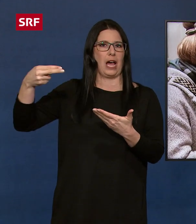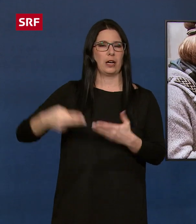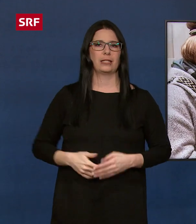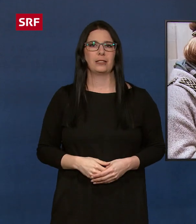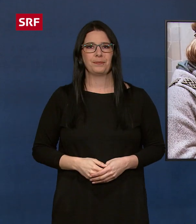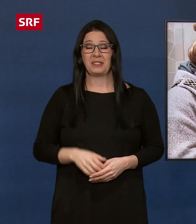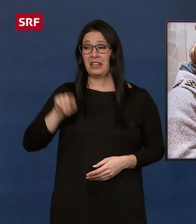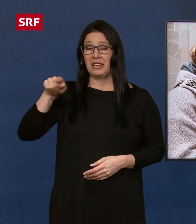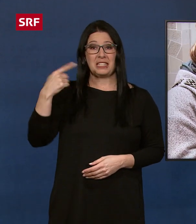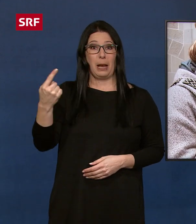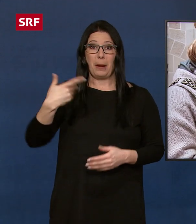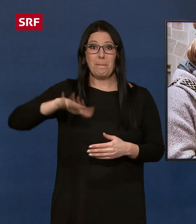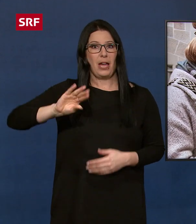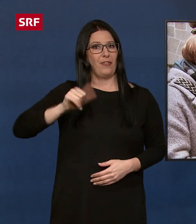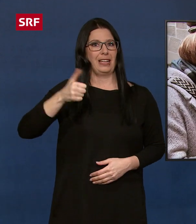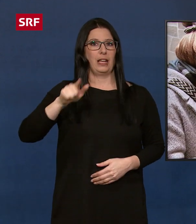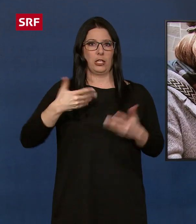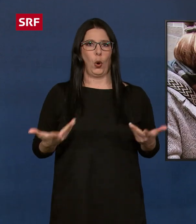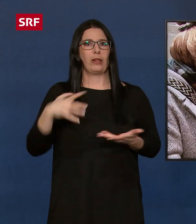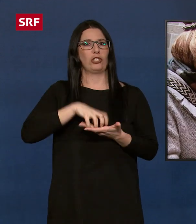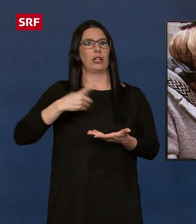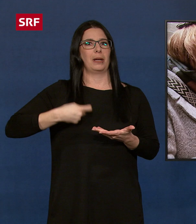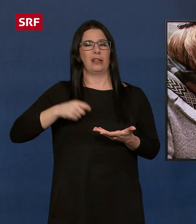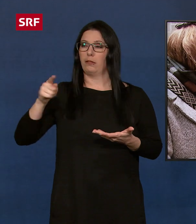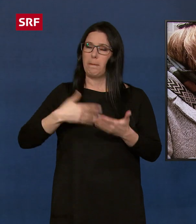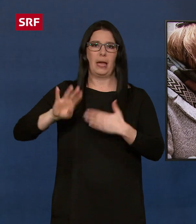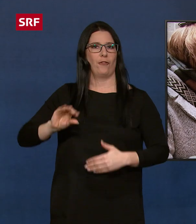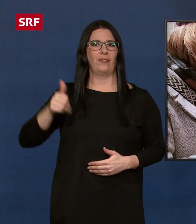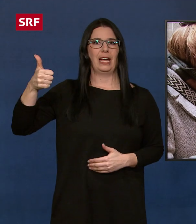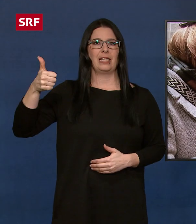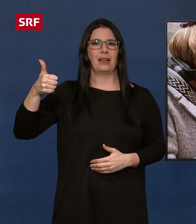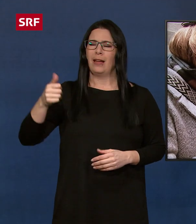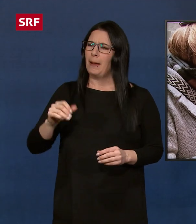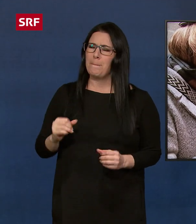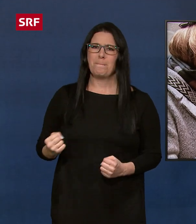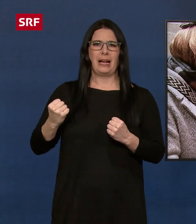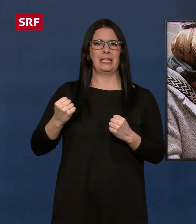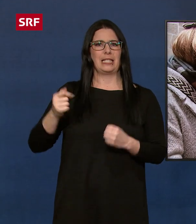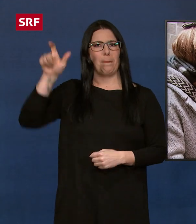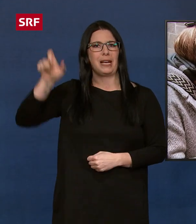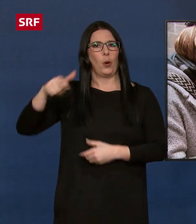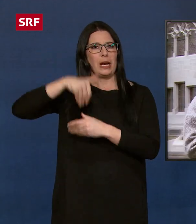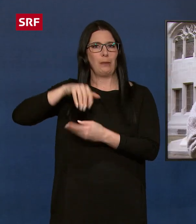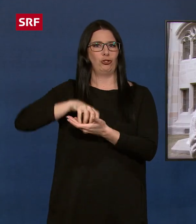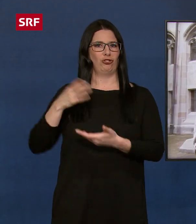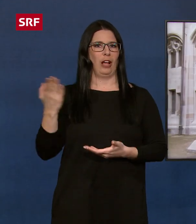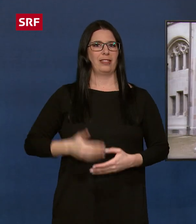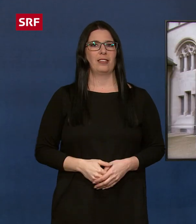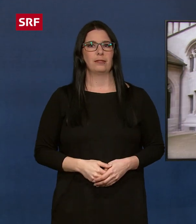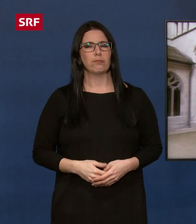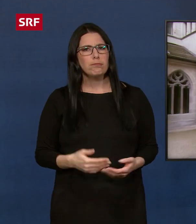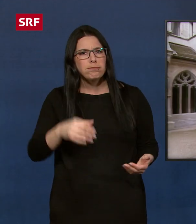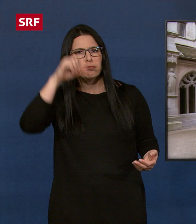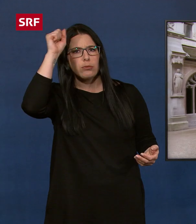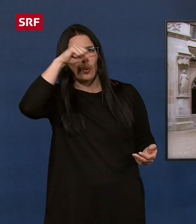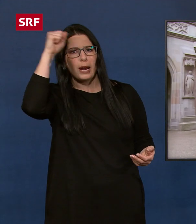wichtiger als die heutige Stadtpräsidentin. Sie war einfach die mächtigste Person der Stadt. Ich finde es verrückt.